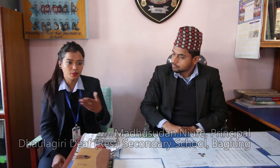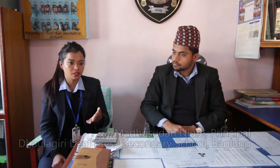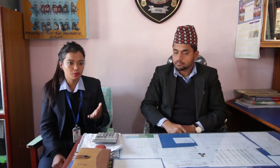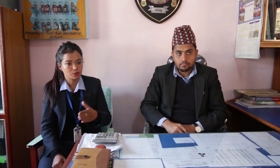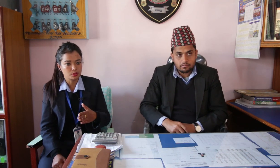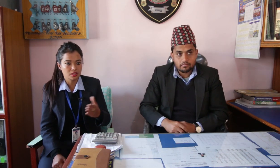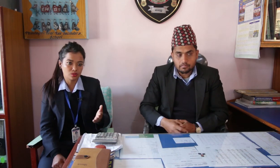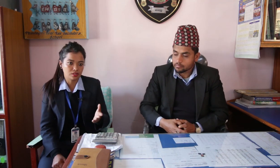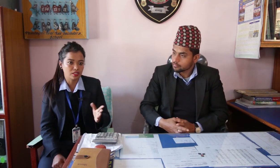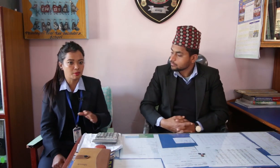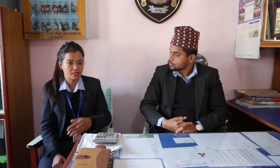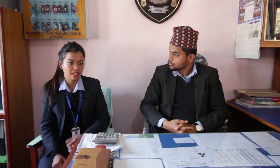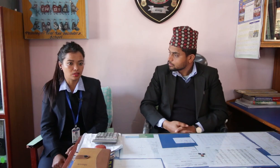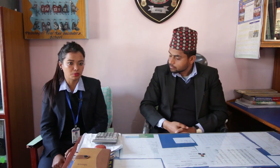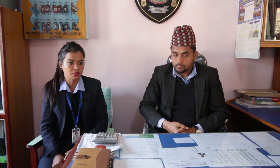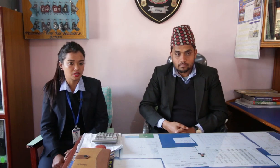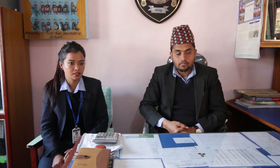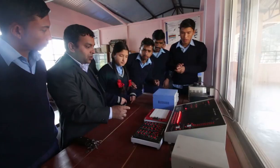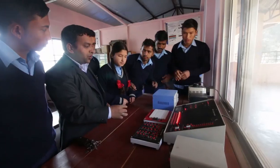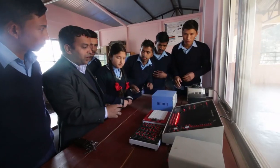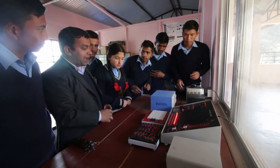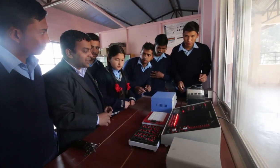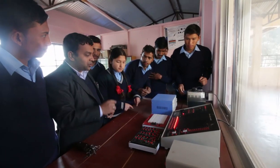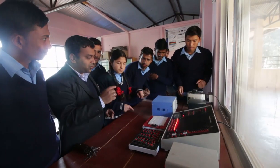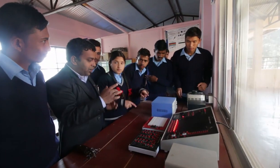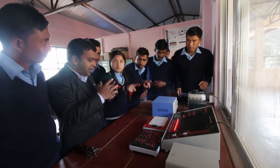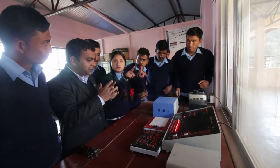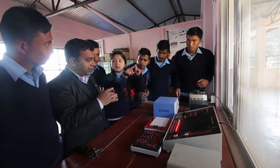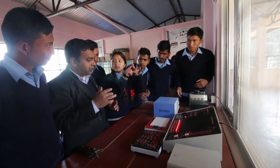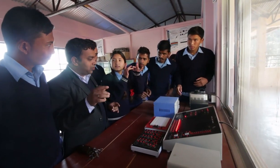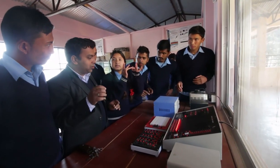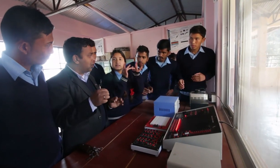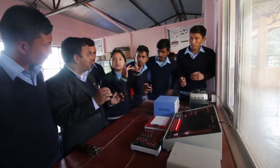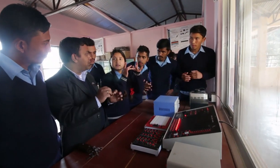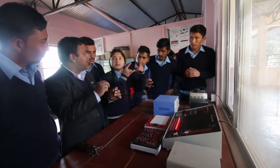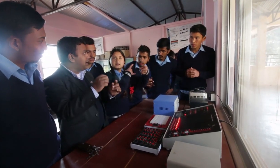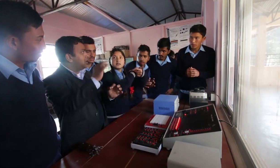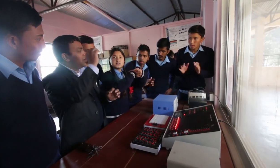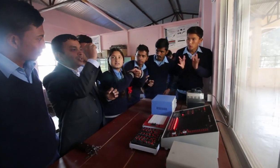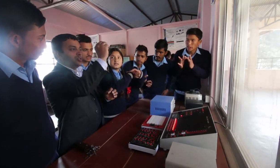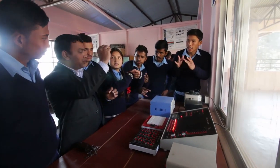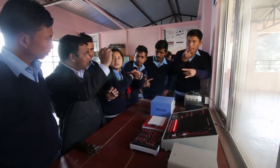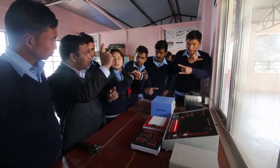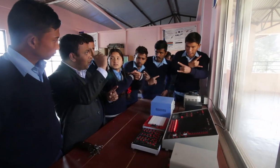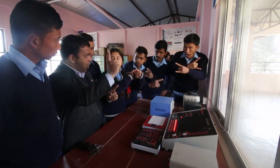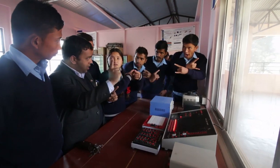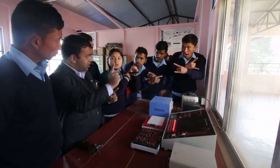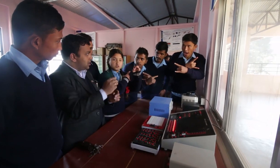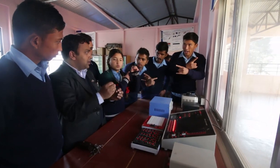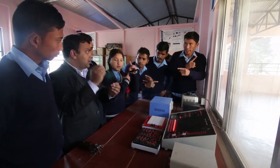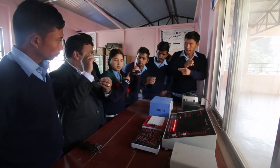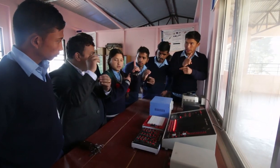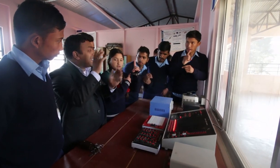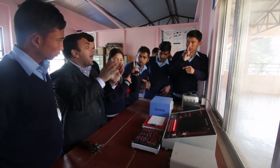भएर प्रथम दोस्रो तेस्रो श्रेणीमा चाहिँ आइरहनु भएको छ गेट्स भनेको कम्प्युटरबाट जिरो र वान